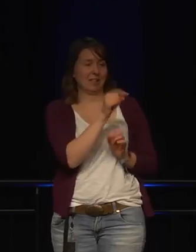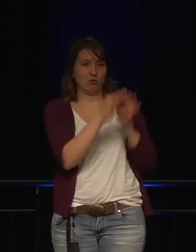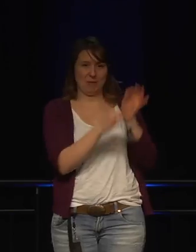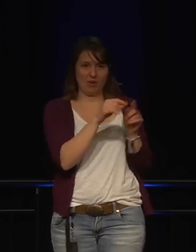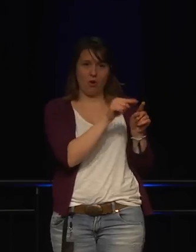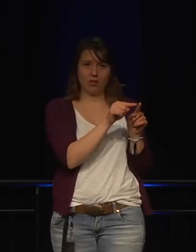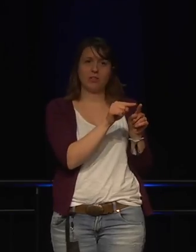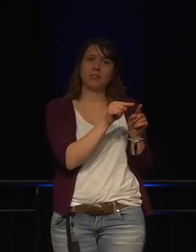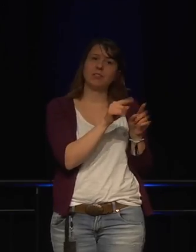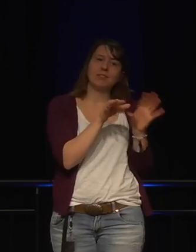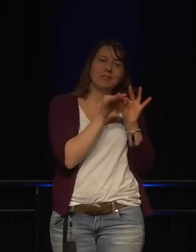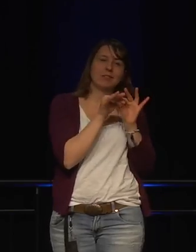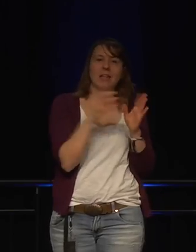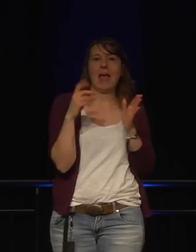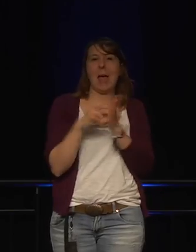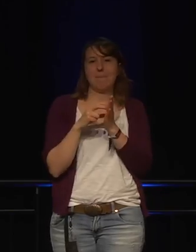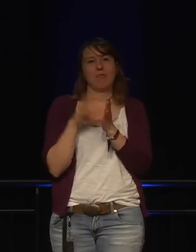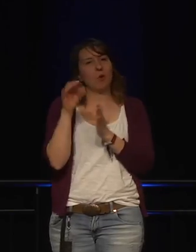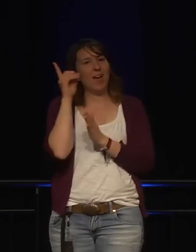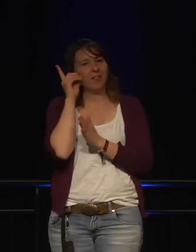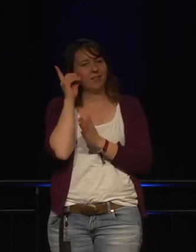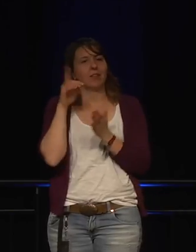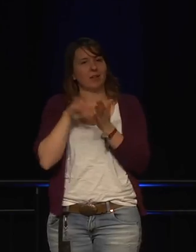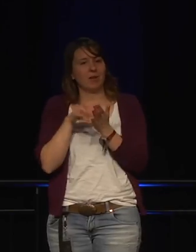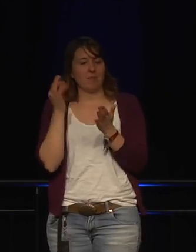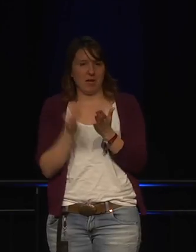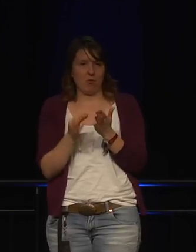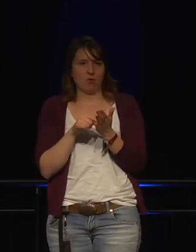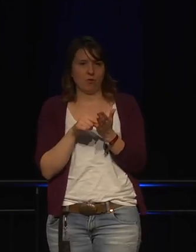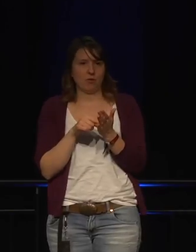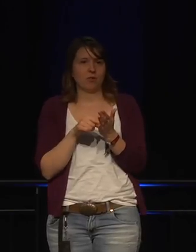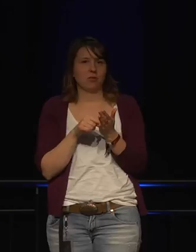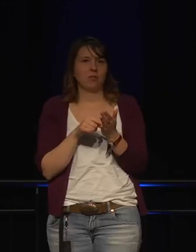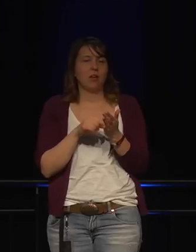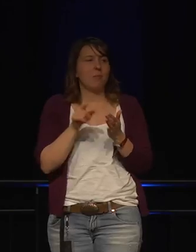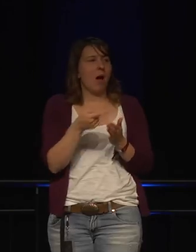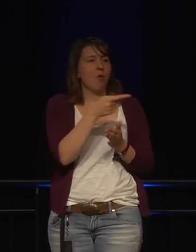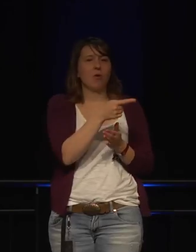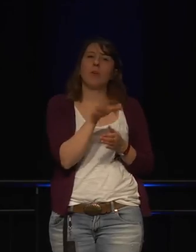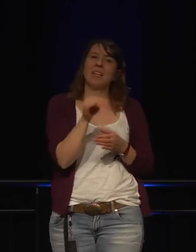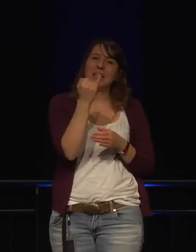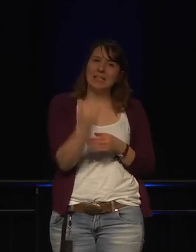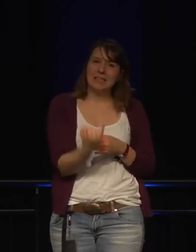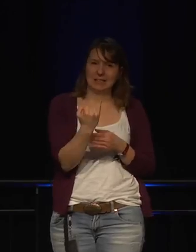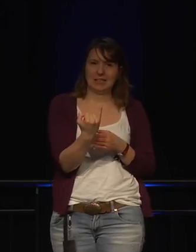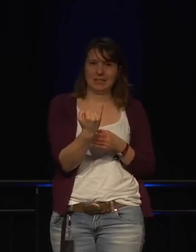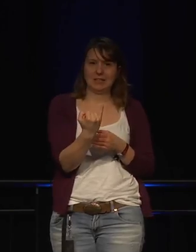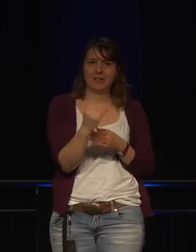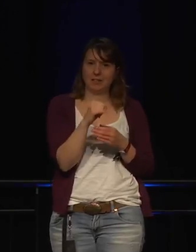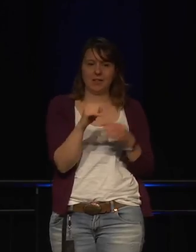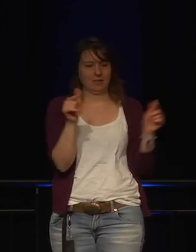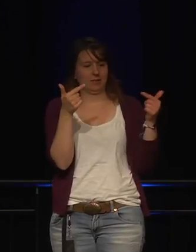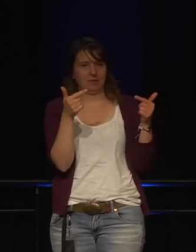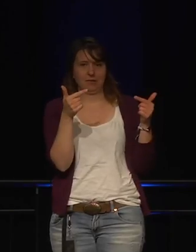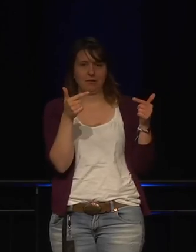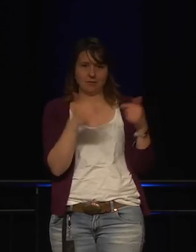este aparato tiene una aplicación al que puedes mandar un mensaje. Y también tiene una interfaz para los niños. Y cuando